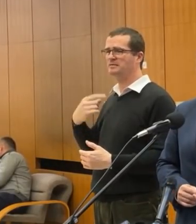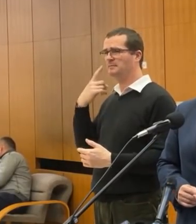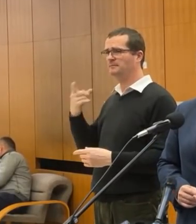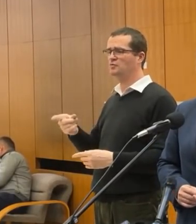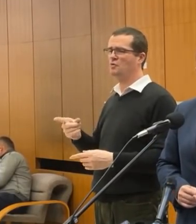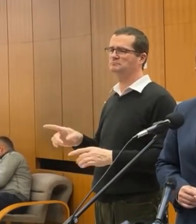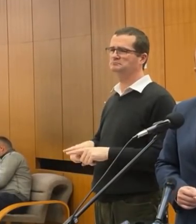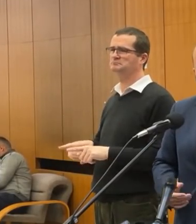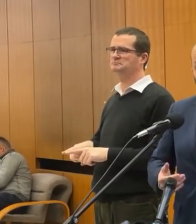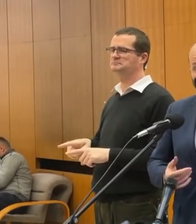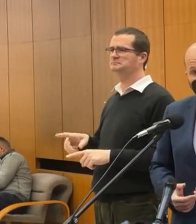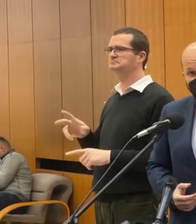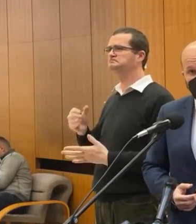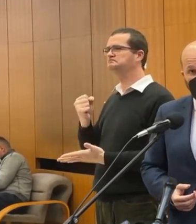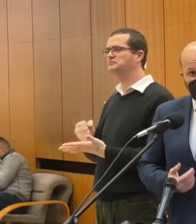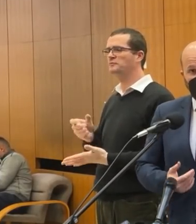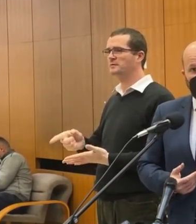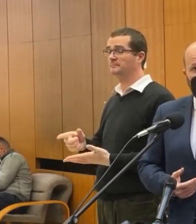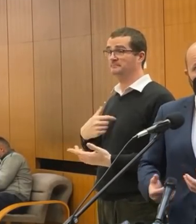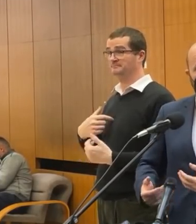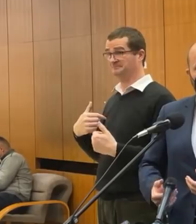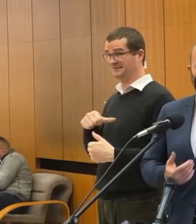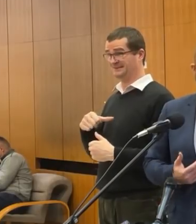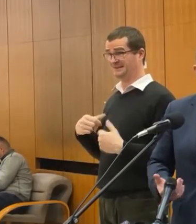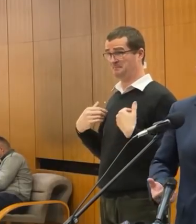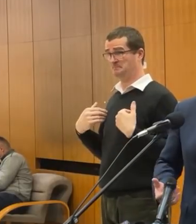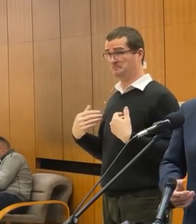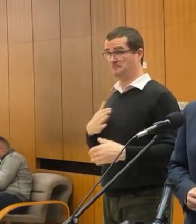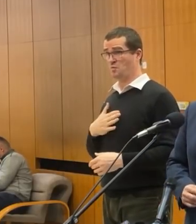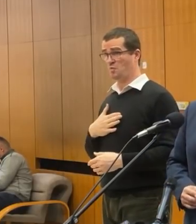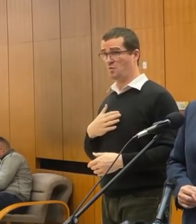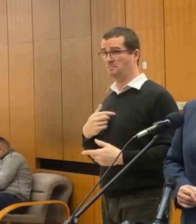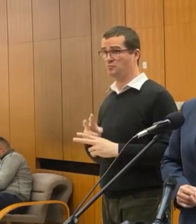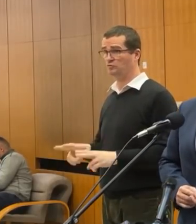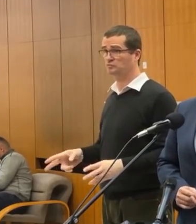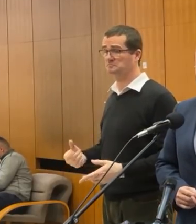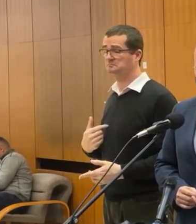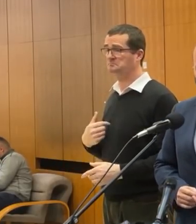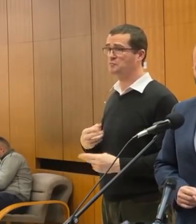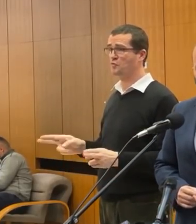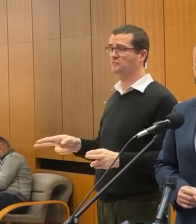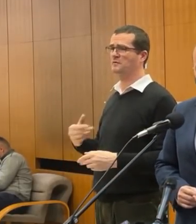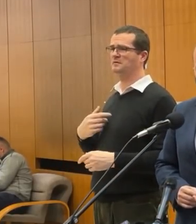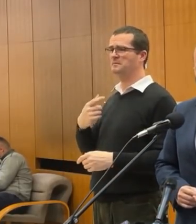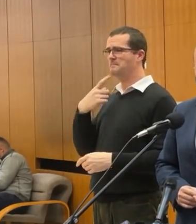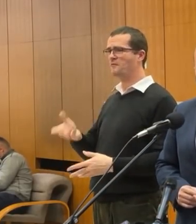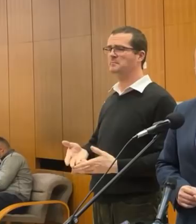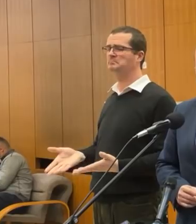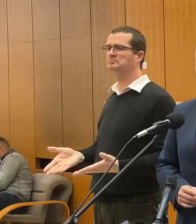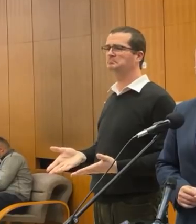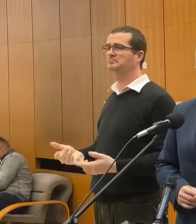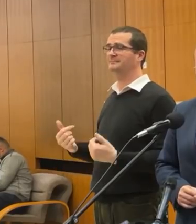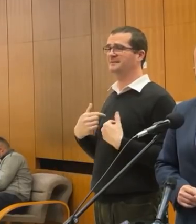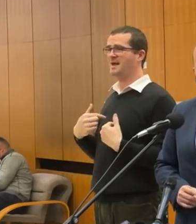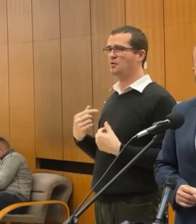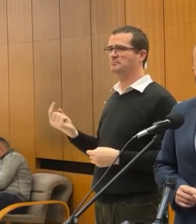nemyslím si, že to je nejaké rukolapné. A z hľadiska osobných preferencií, napríklad mojich, veľmi otvorene poviem, že